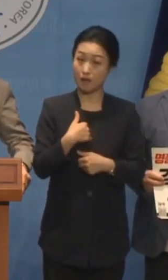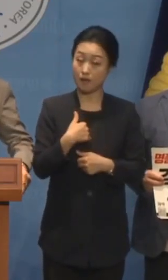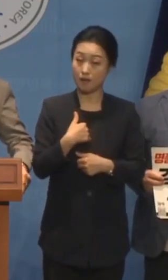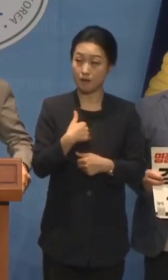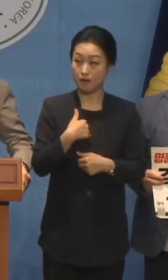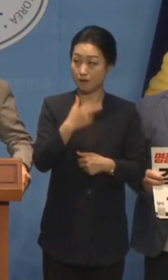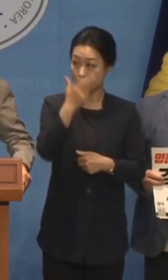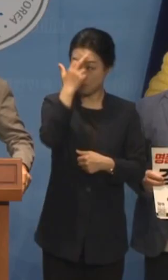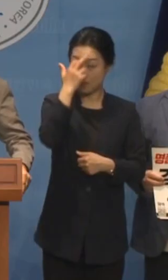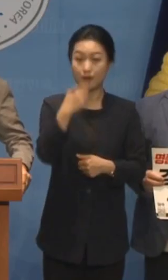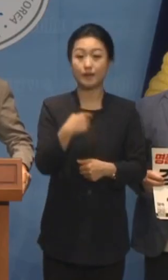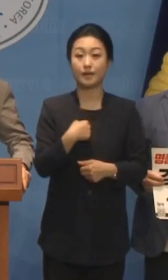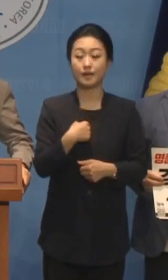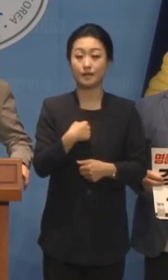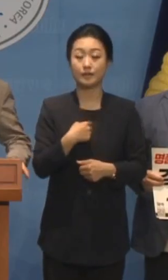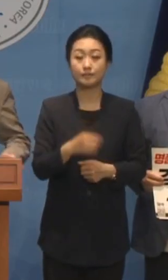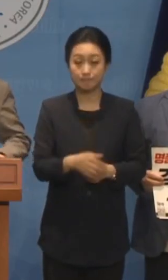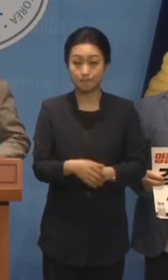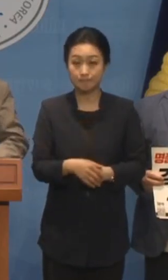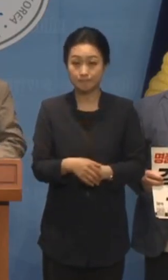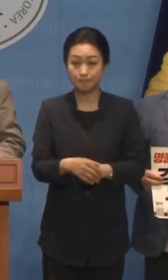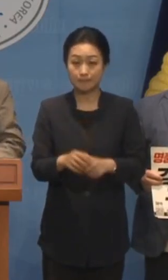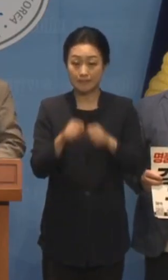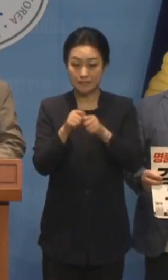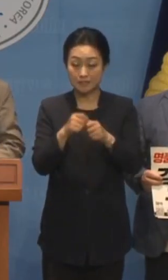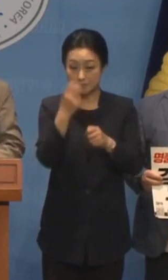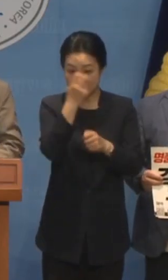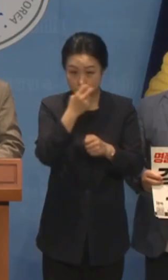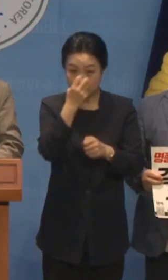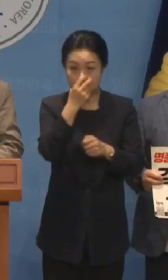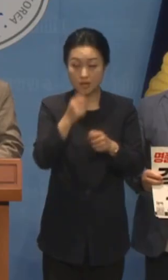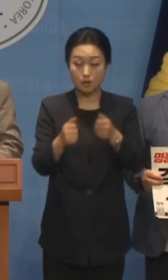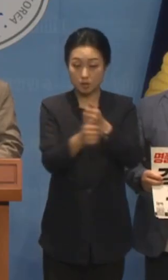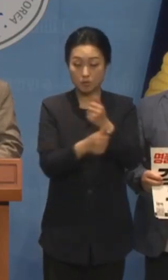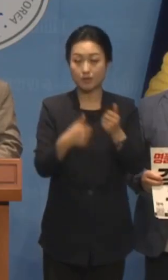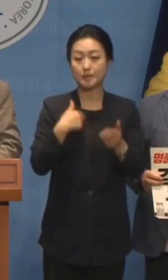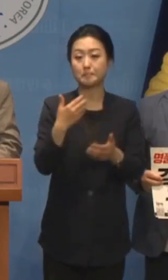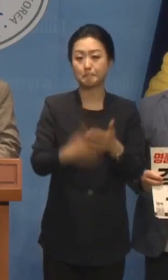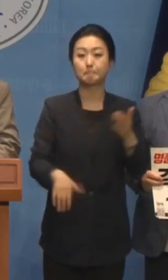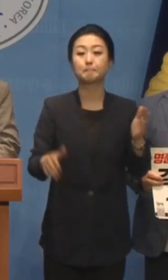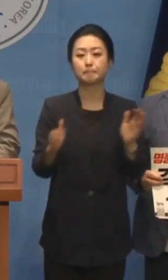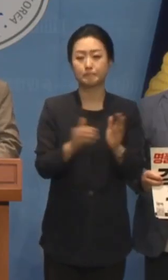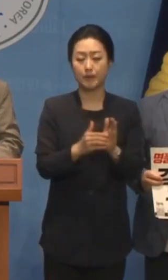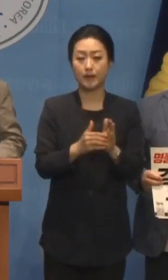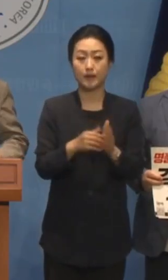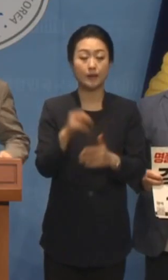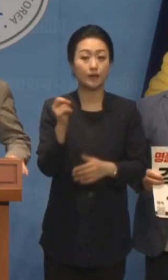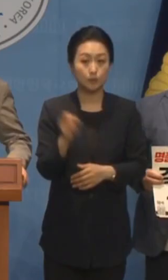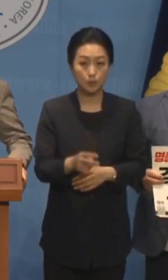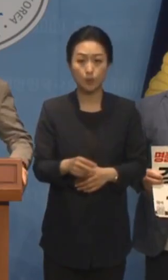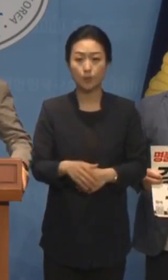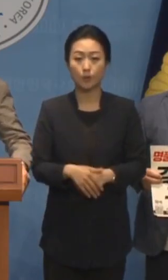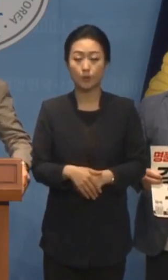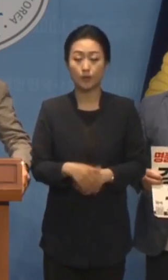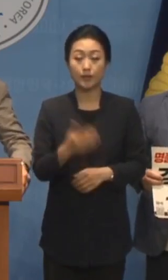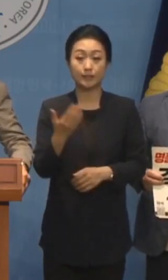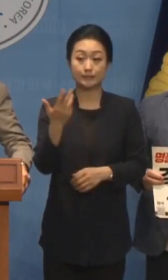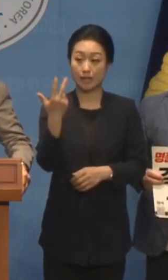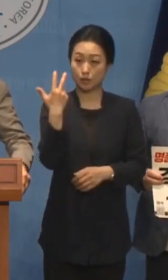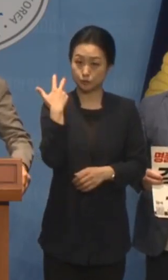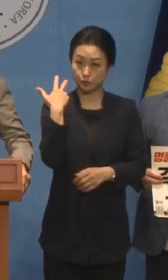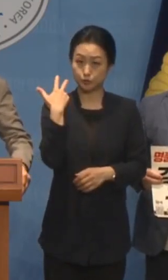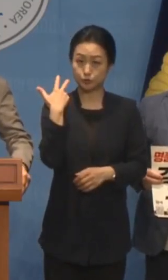최재형 목사는 심의 대상에서 배제된 상태에 있습니다. 더구나